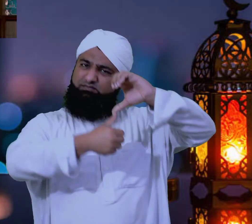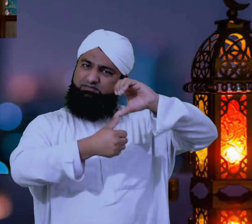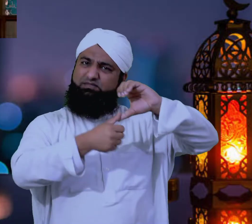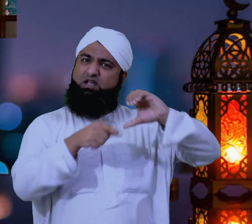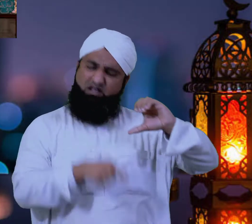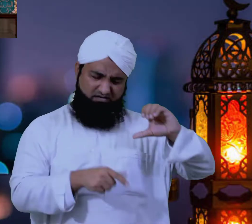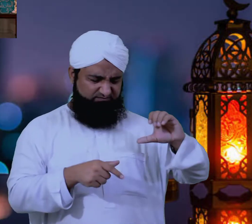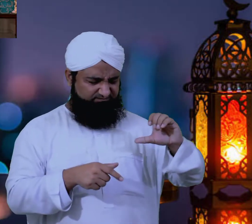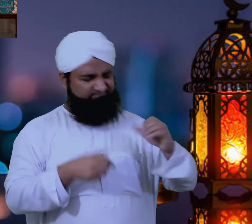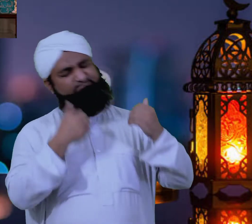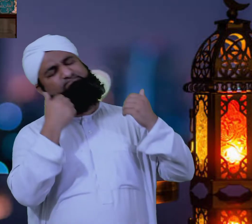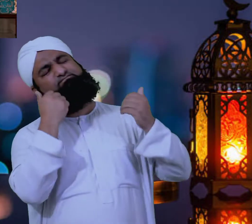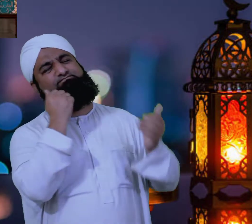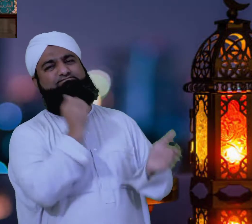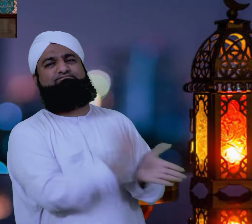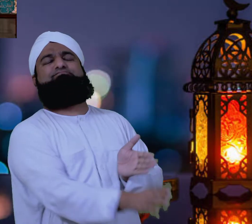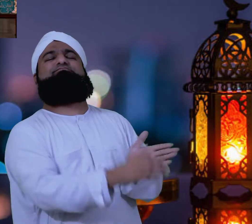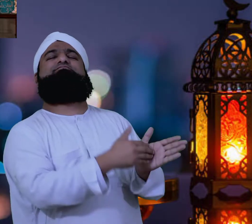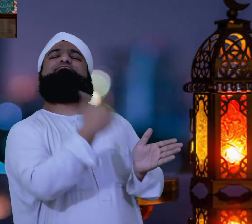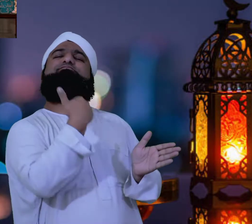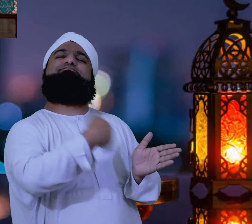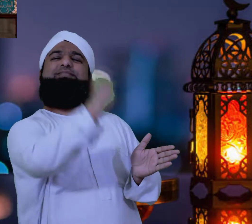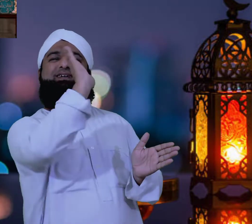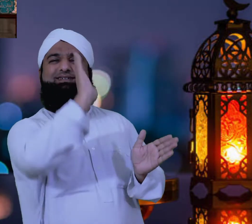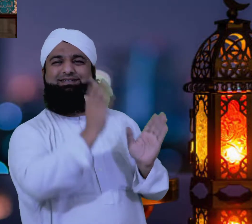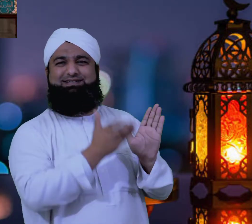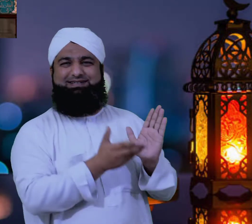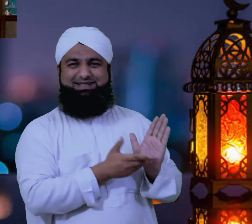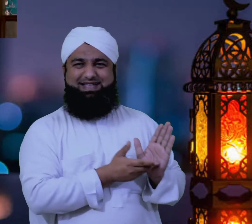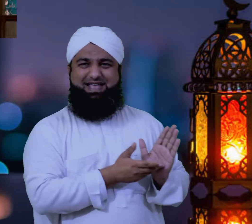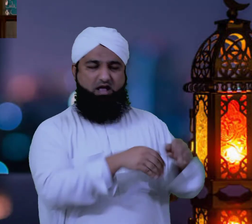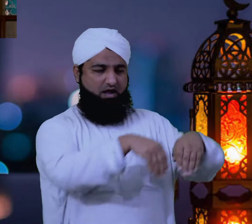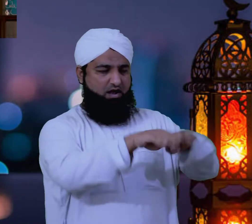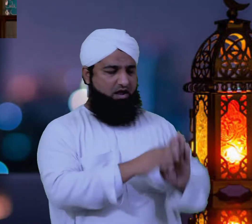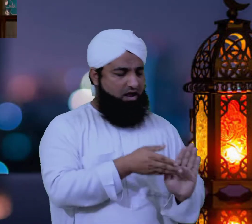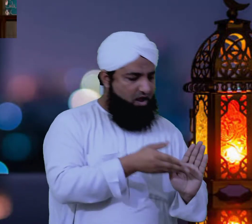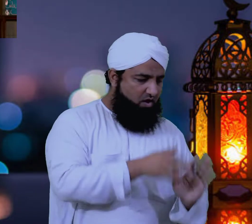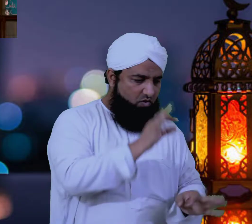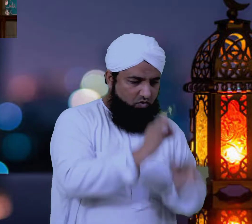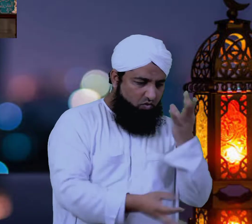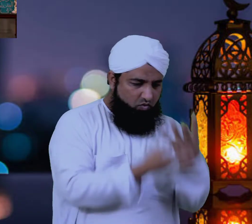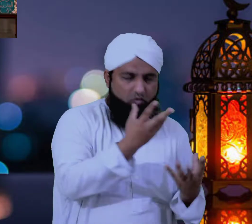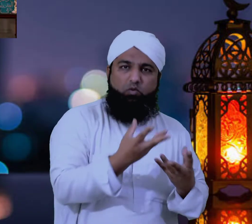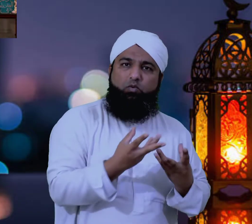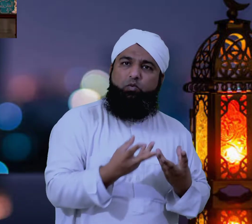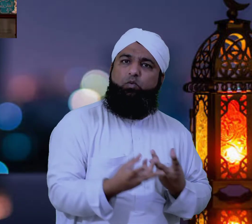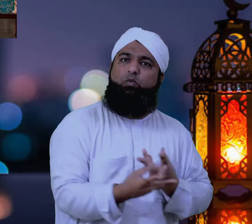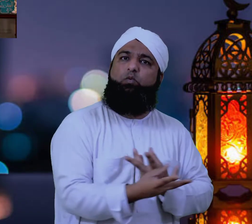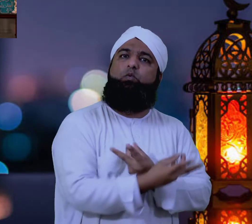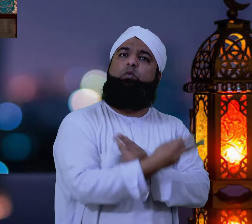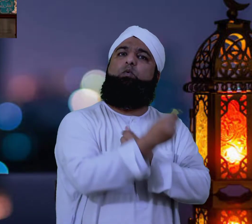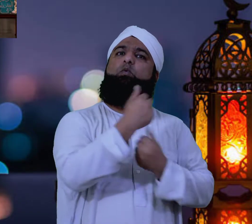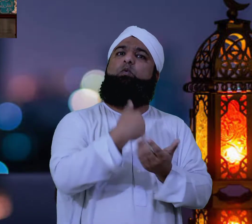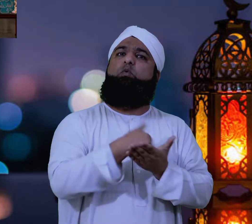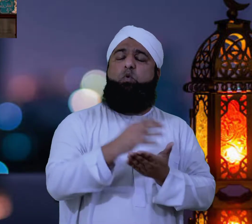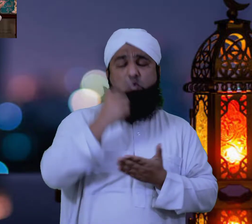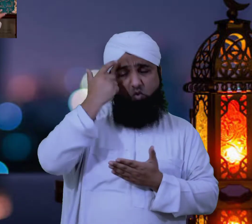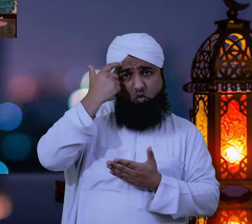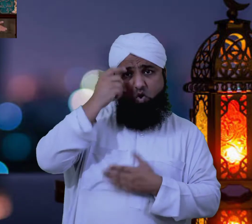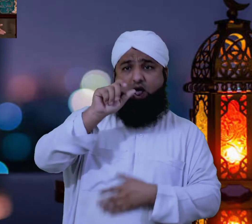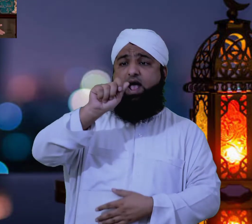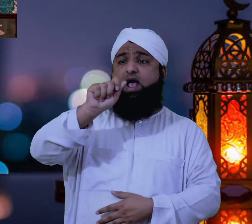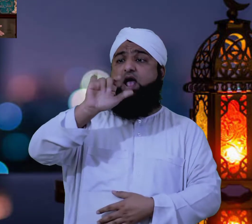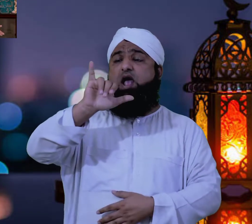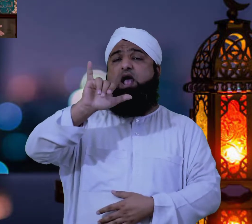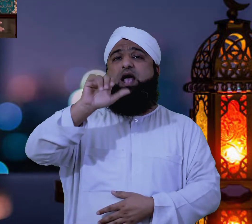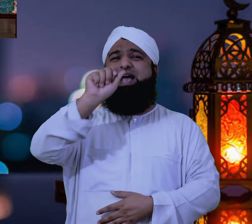دیا۔ تو یوں اس مردے پر سے عذاب اٹھا لیا گیا۔ حضرت علی کی یہ کرامت ہے کہ آپ نے دعا مانگی، قبر کے حالات